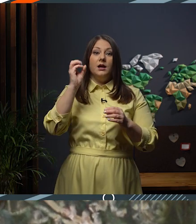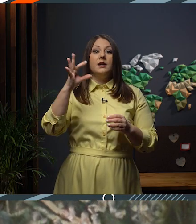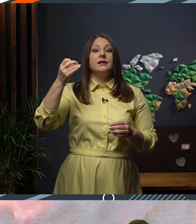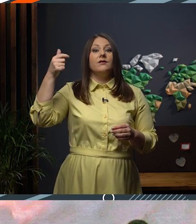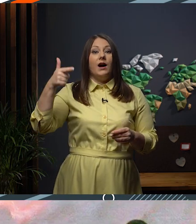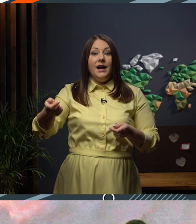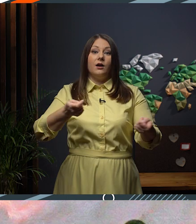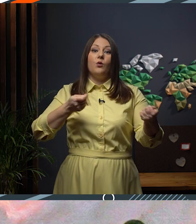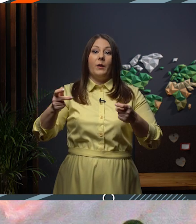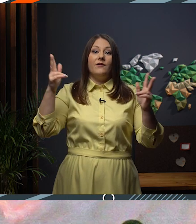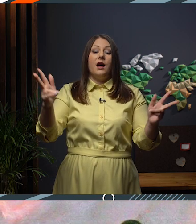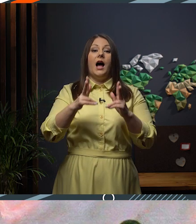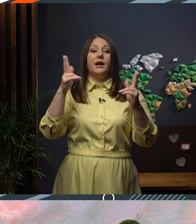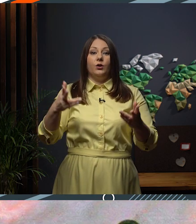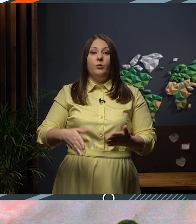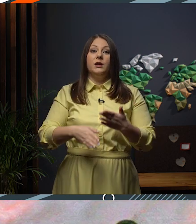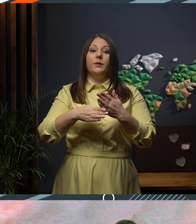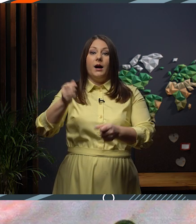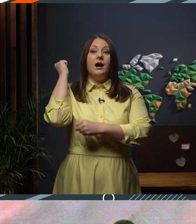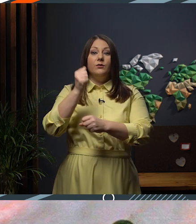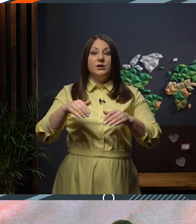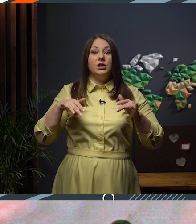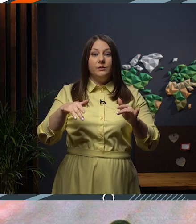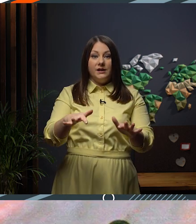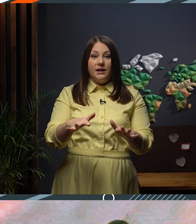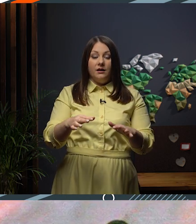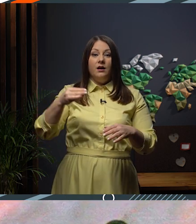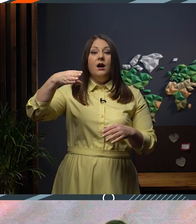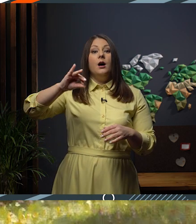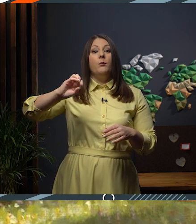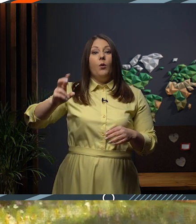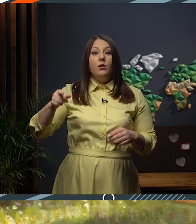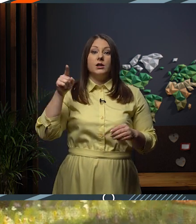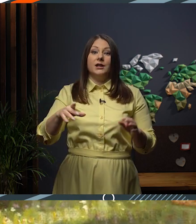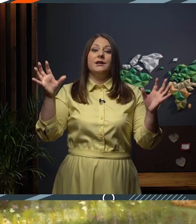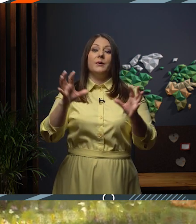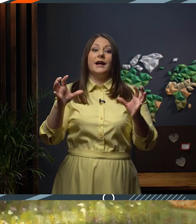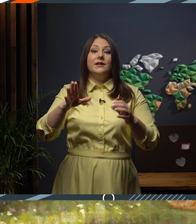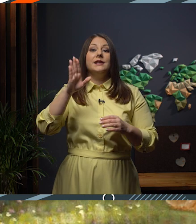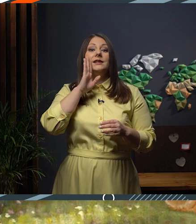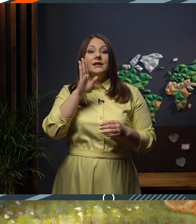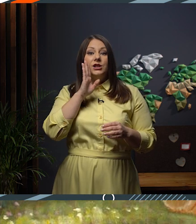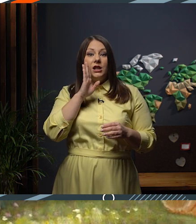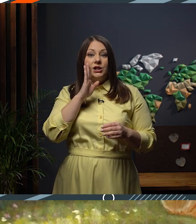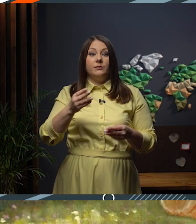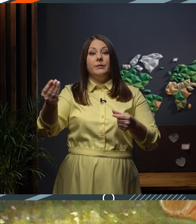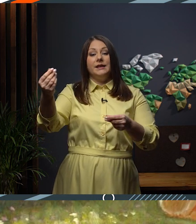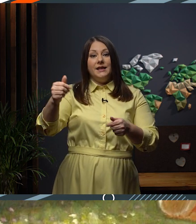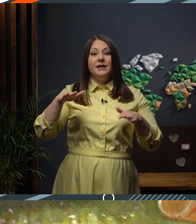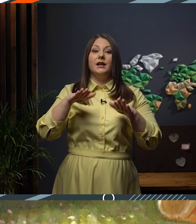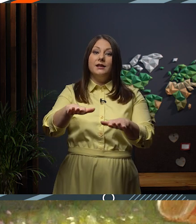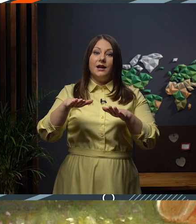молнии. Сварог управлял огнем и помогал в кузнечном деле. Мокош – это покровительница